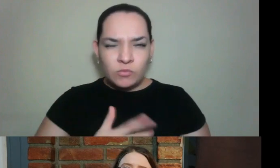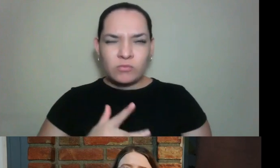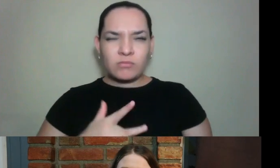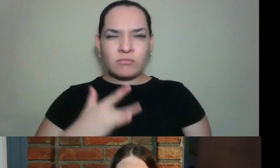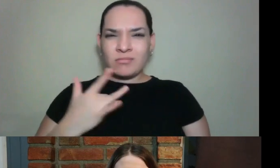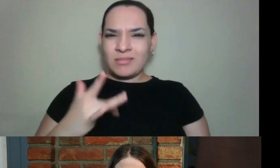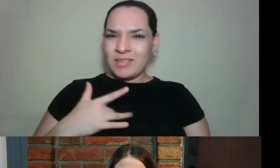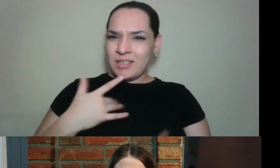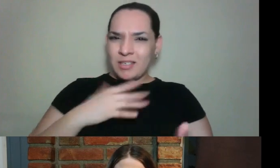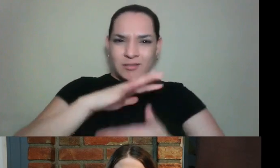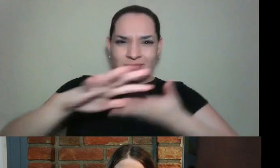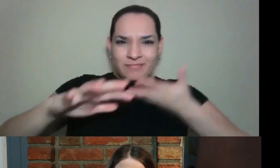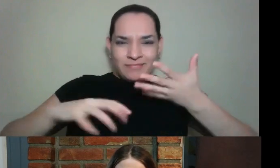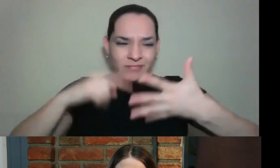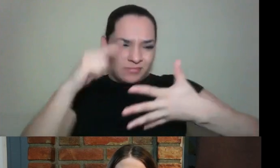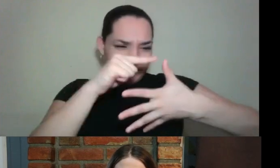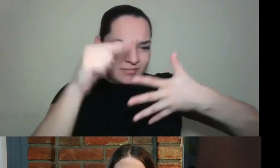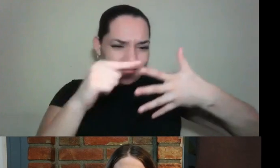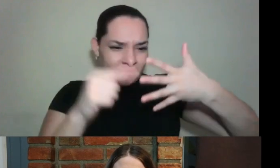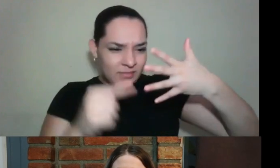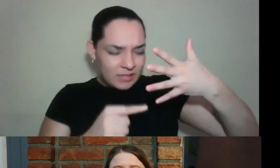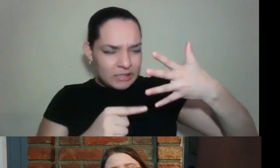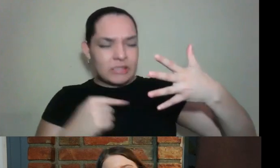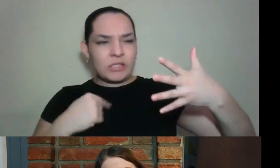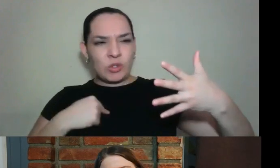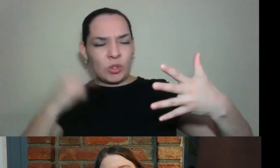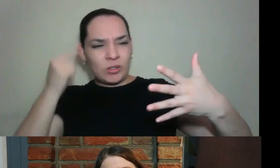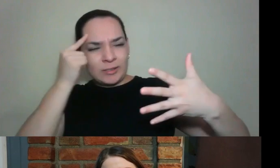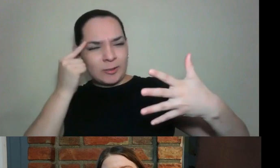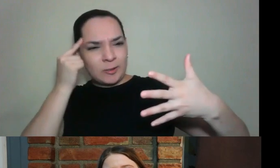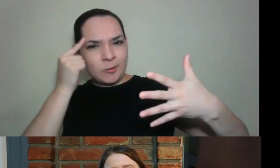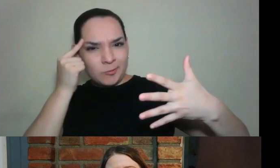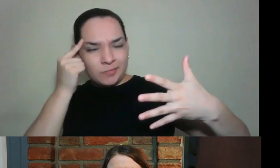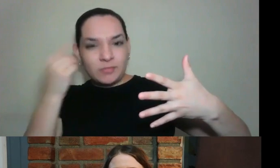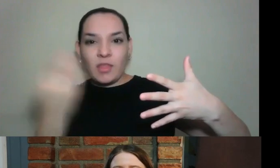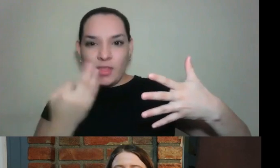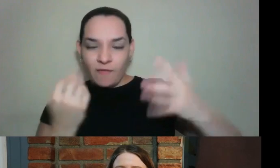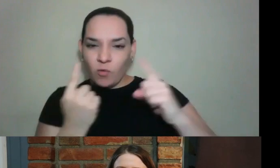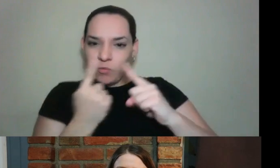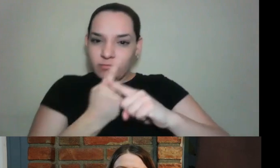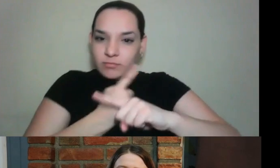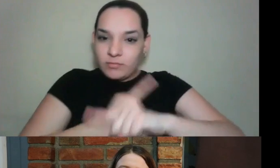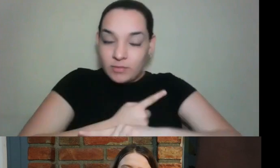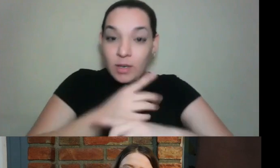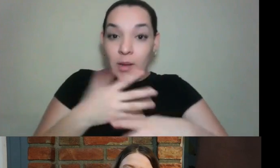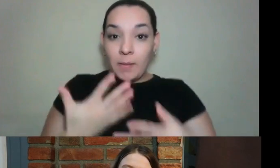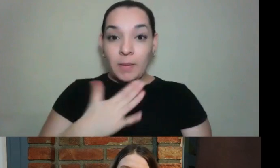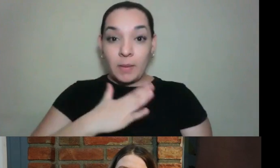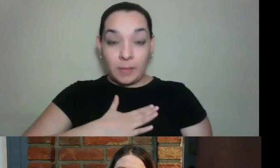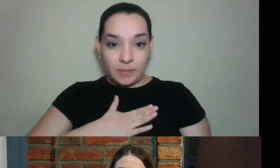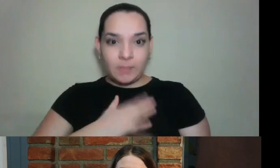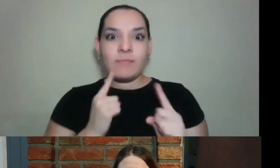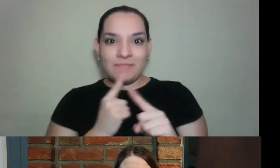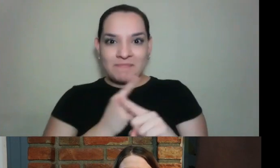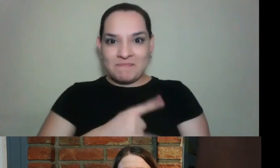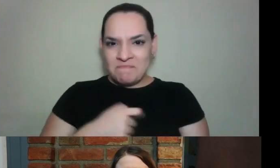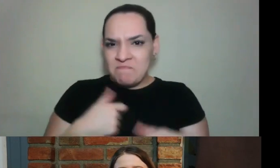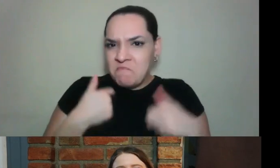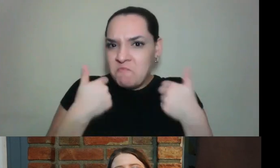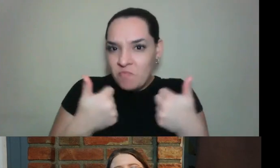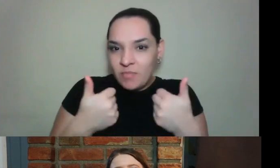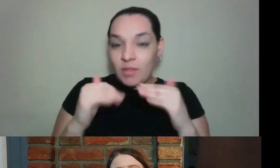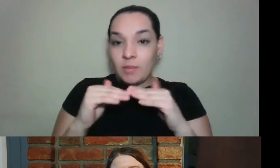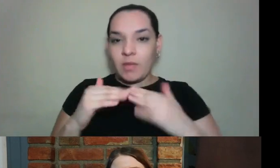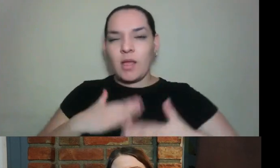voy a hacer algo con esto que me está pasando, voy a hacer algo para mejorar mi situación y así poder ayudar a mejorar la situación de